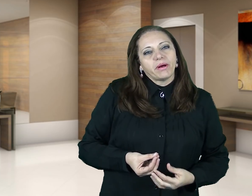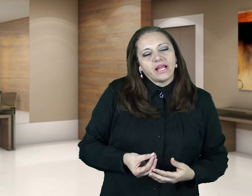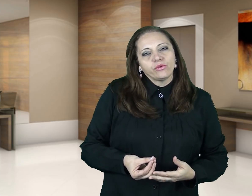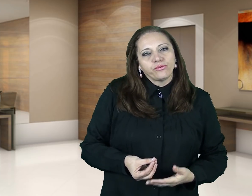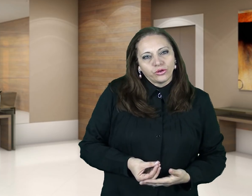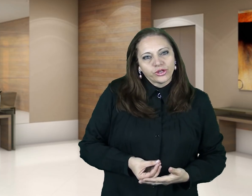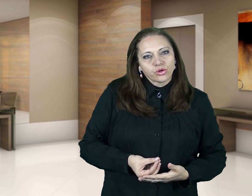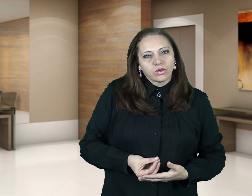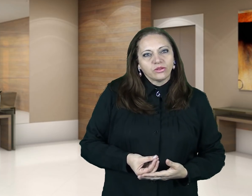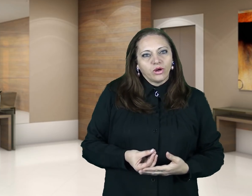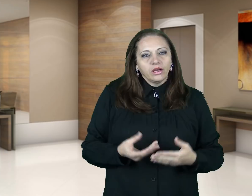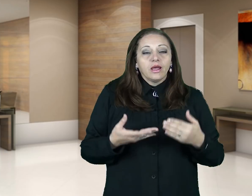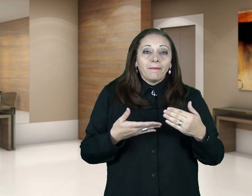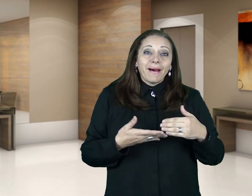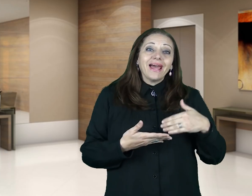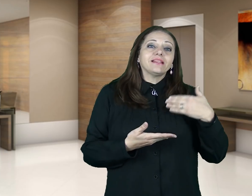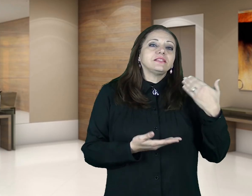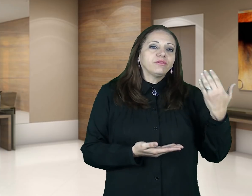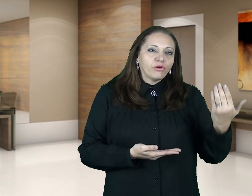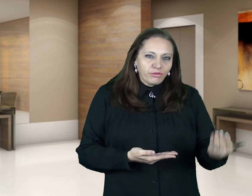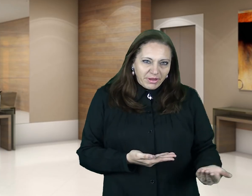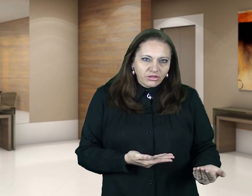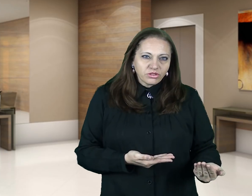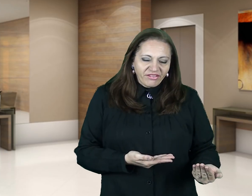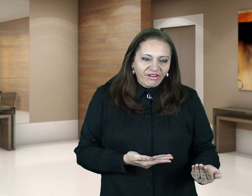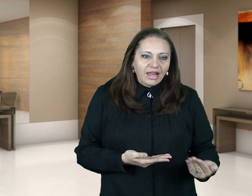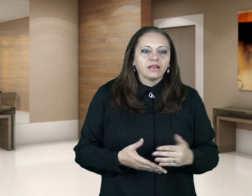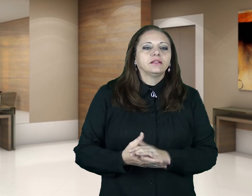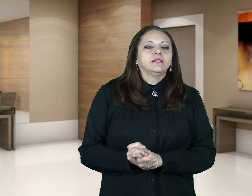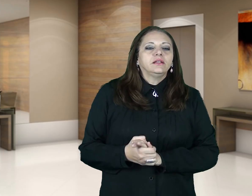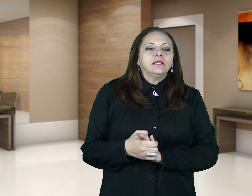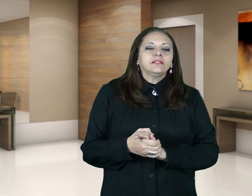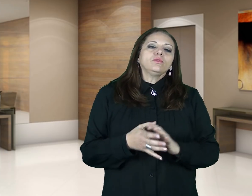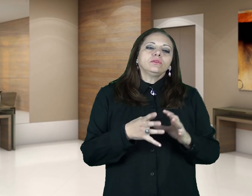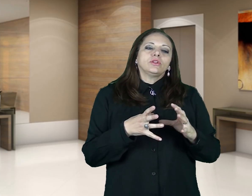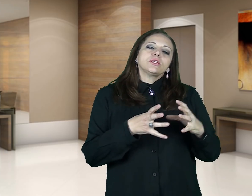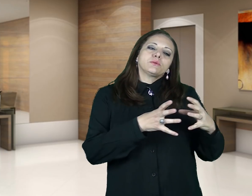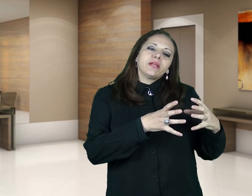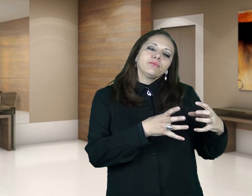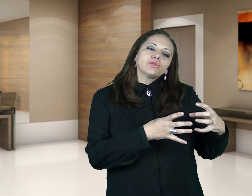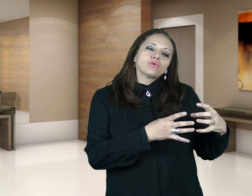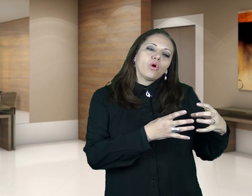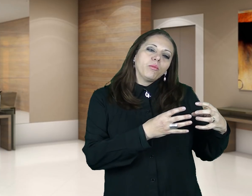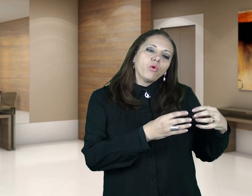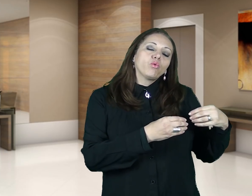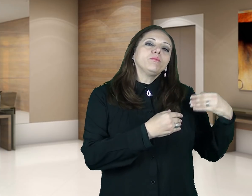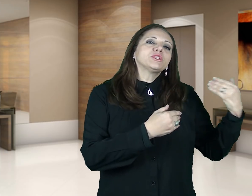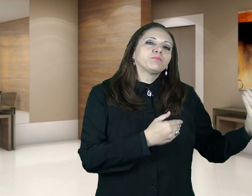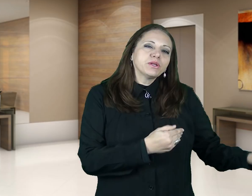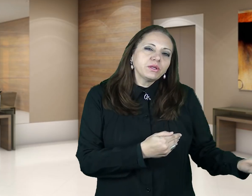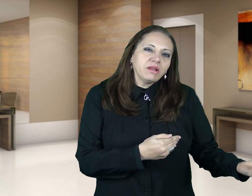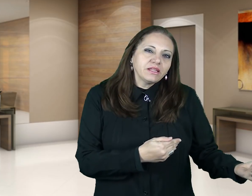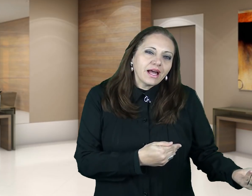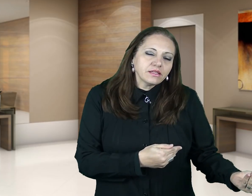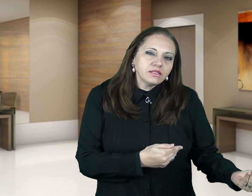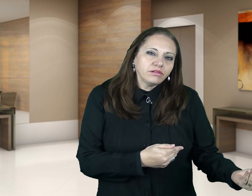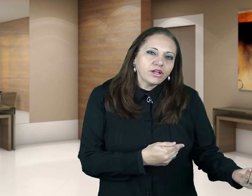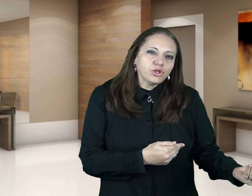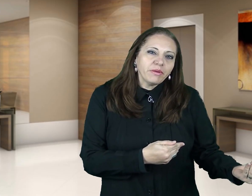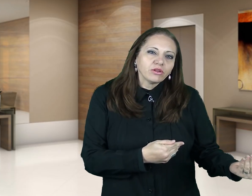aparelho fonoarticulador para desenvolvimento da fala. Então, nós temos como algumas possibilidades de entendimento